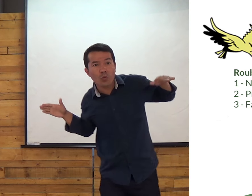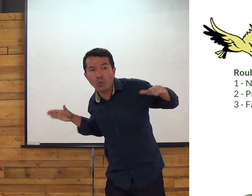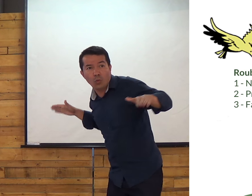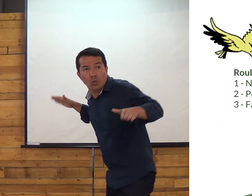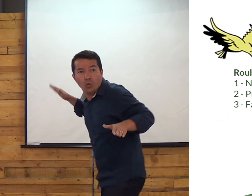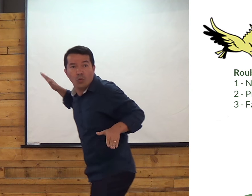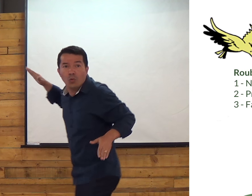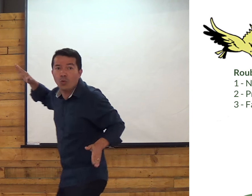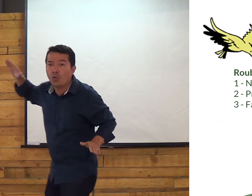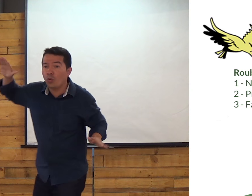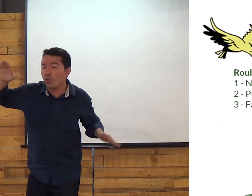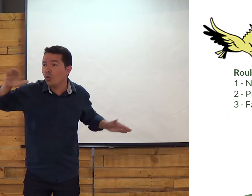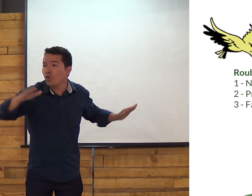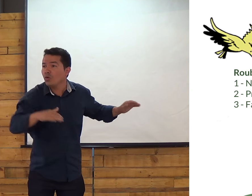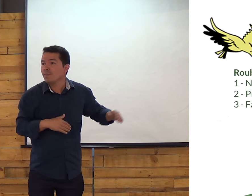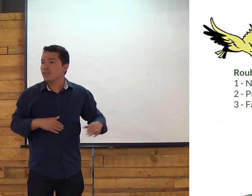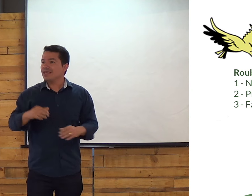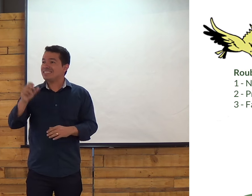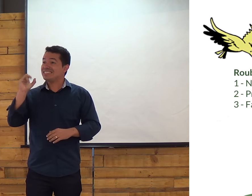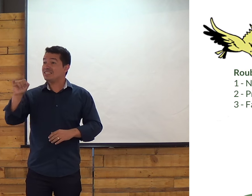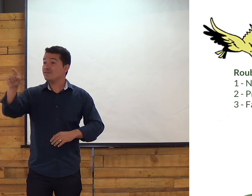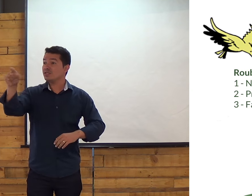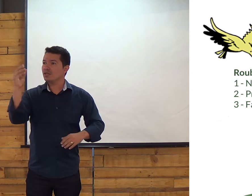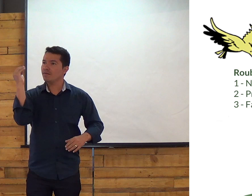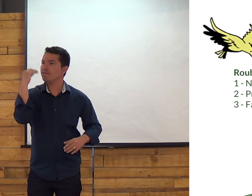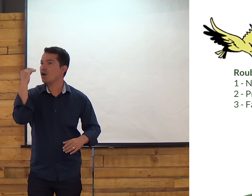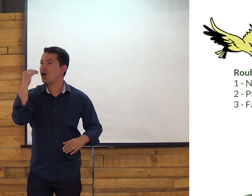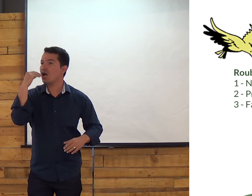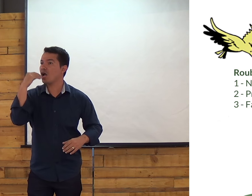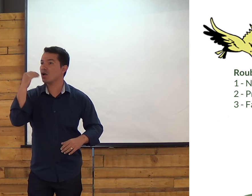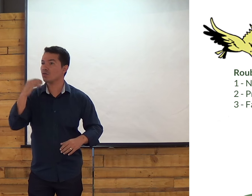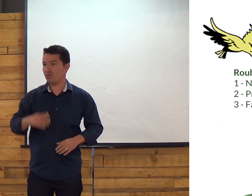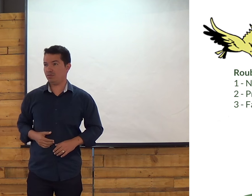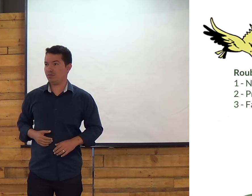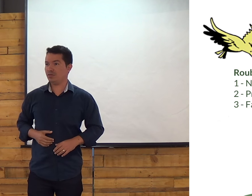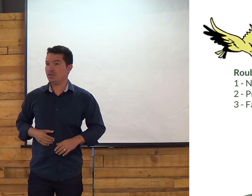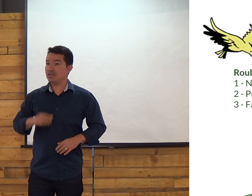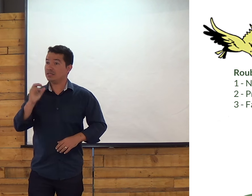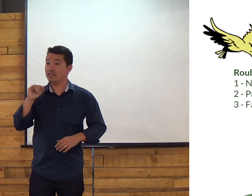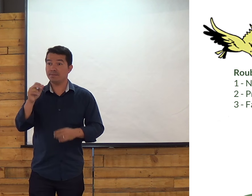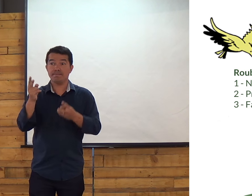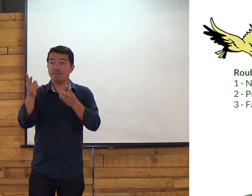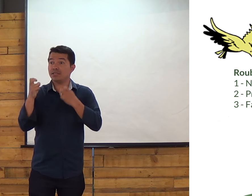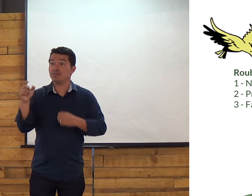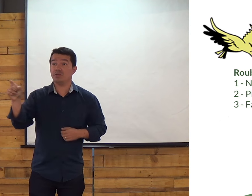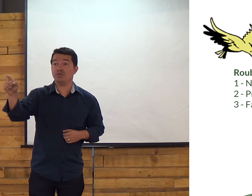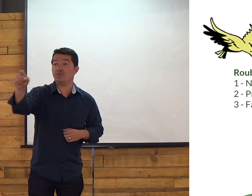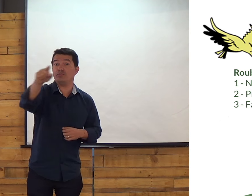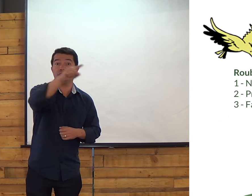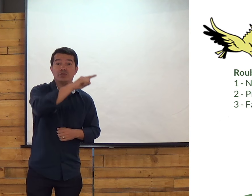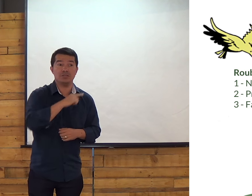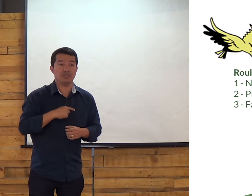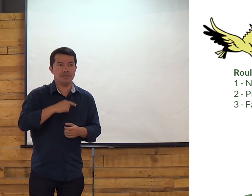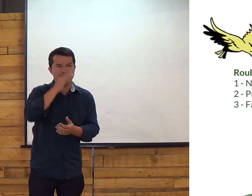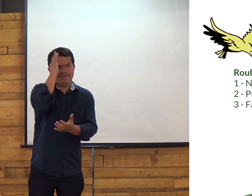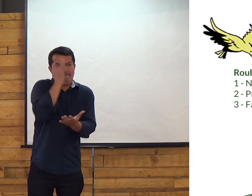vem sorrateiramente e ele rouba. Se você estiver fraco e